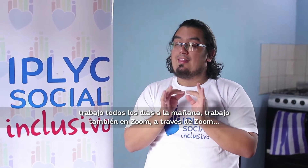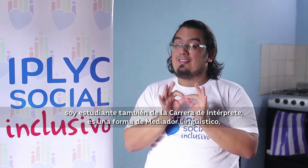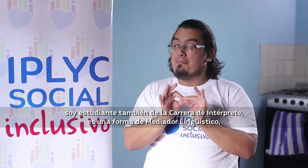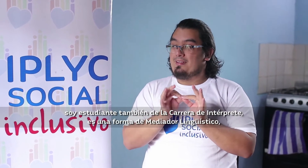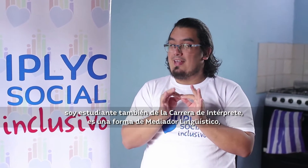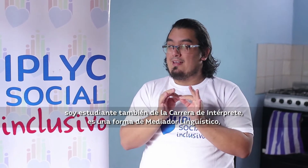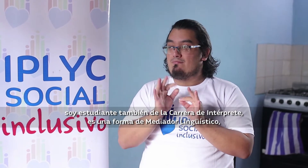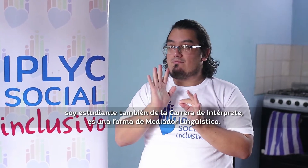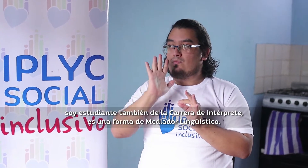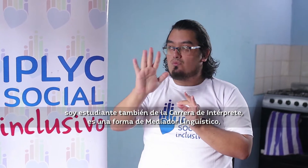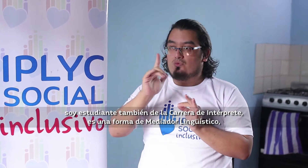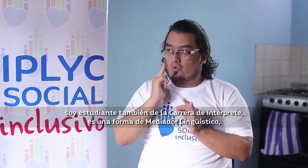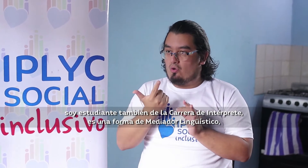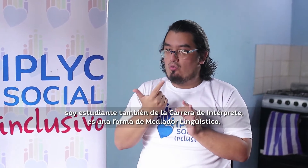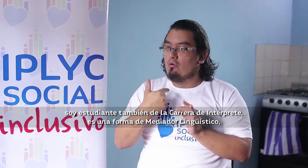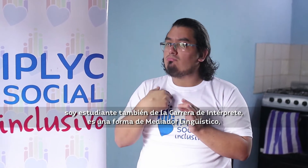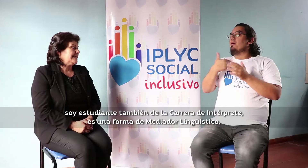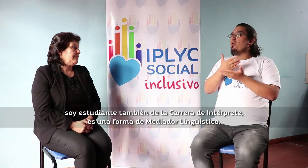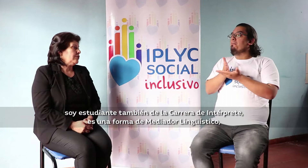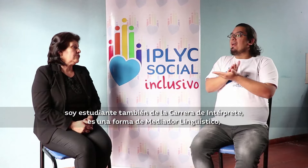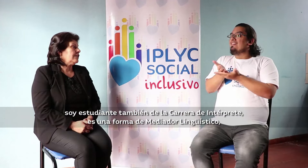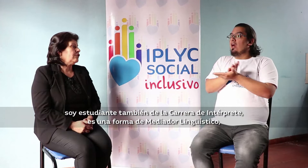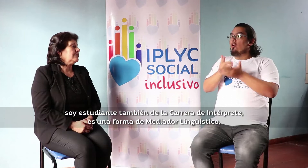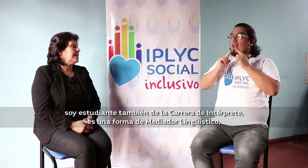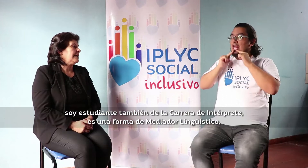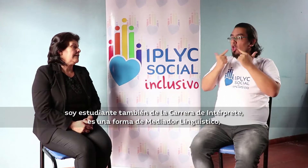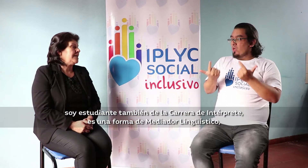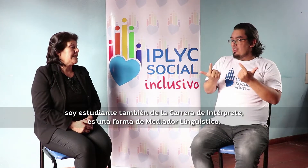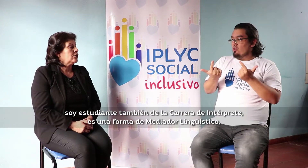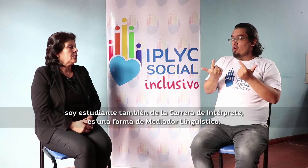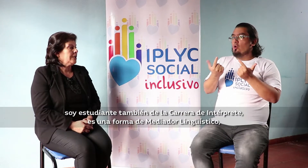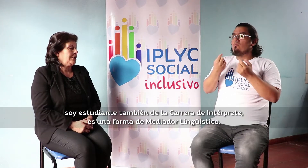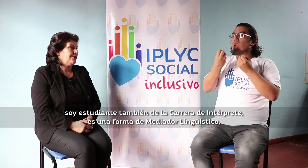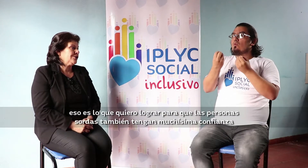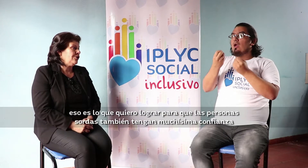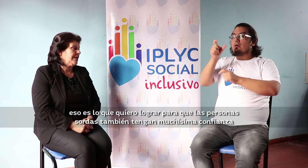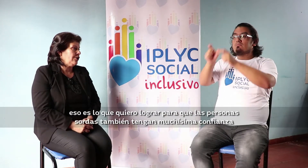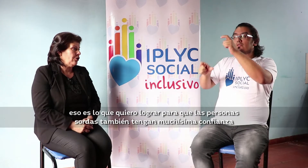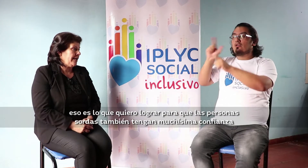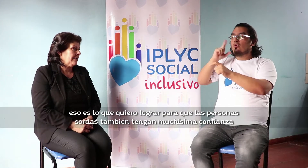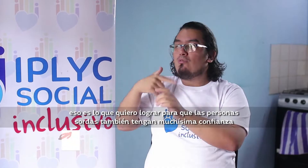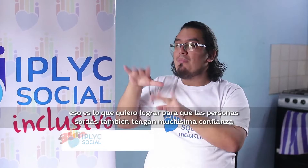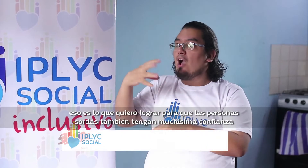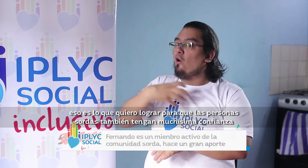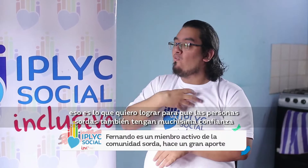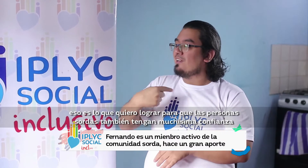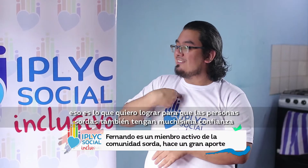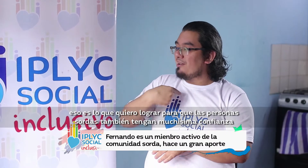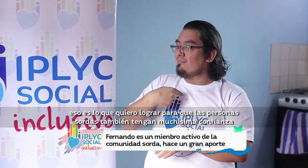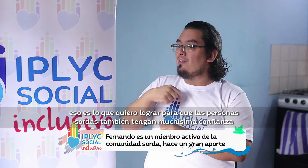Soy estudiante también de la carrera de intérpretes. Es una forma de mediador lingüístico, eso es lo que quiero lograr, para que las personas sordas